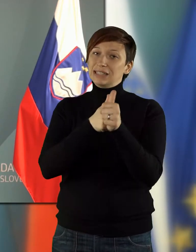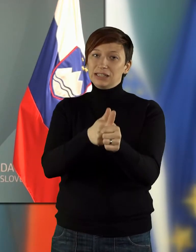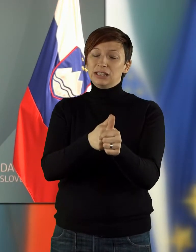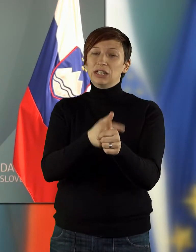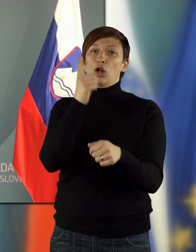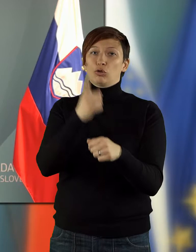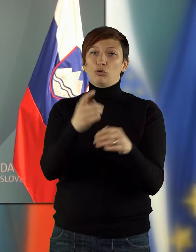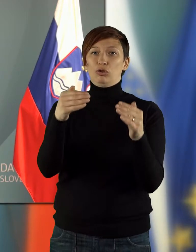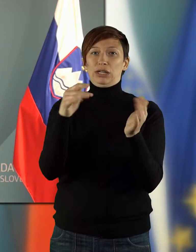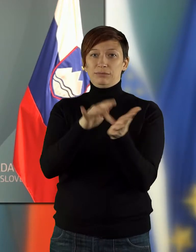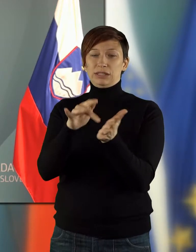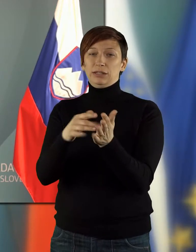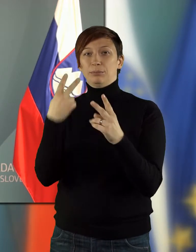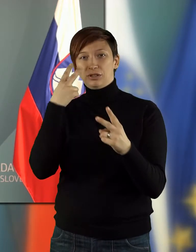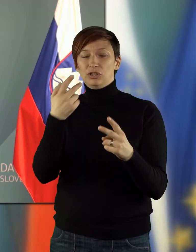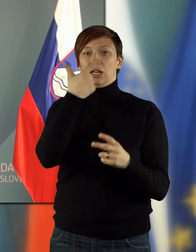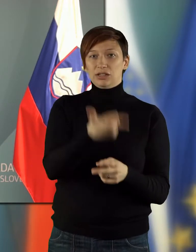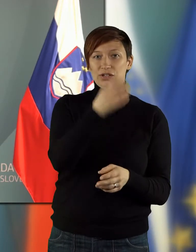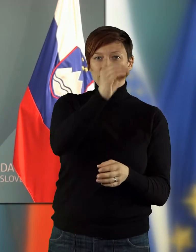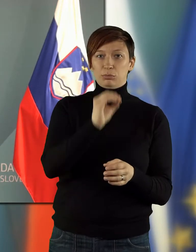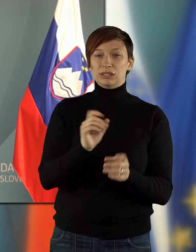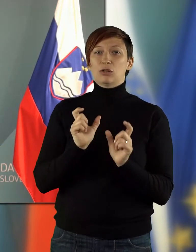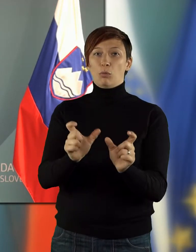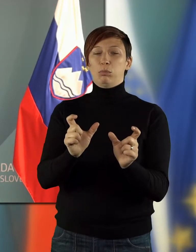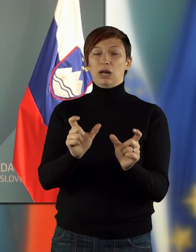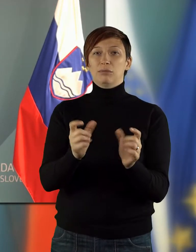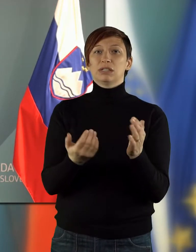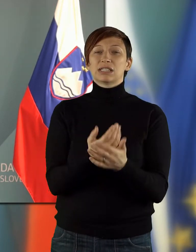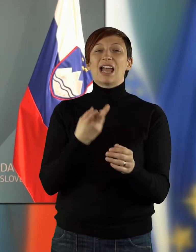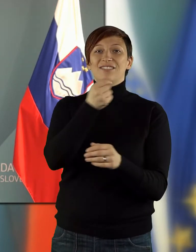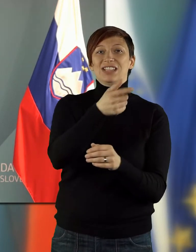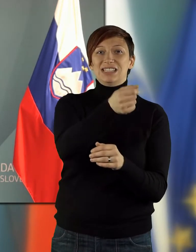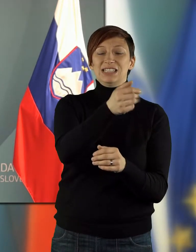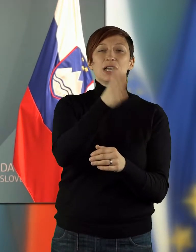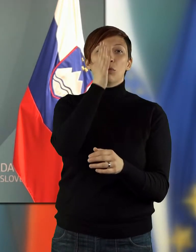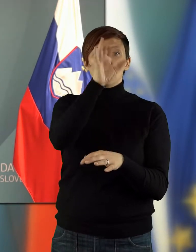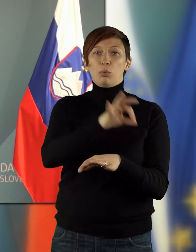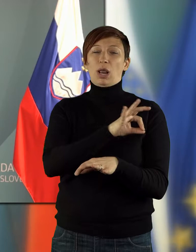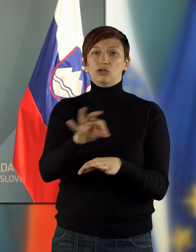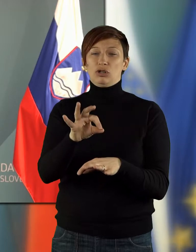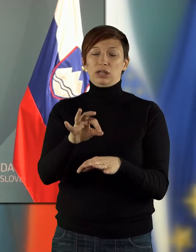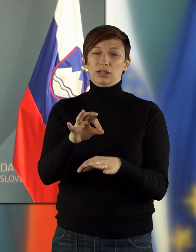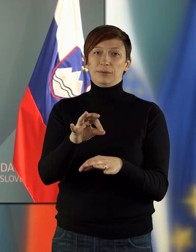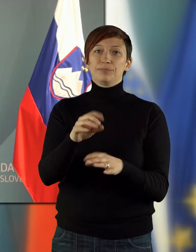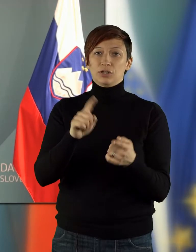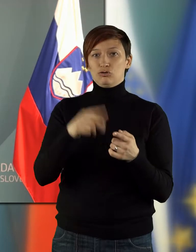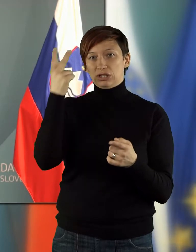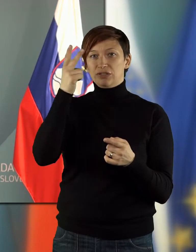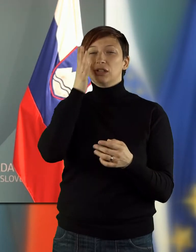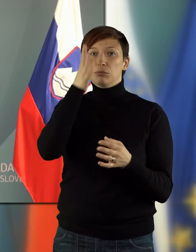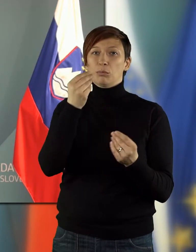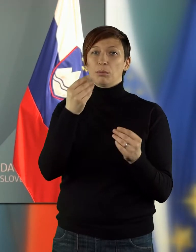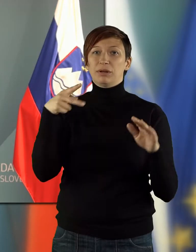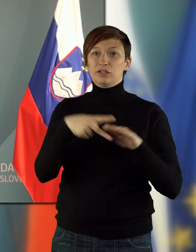dogovorjenim ciljem. Predvideno razmerje 20% obrambnih izdatkov za investicije bomo po načrtih,